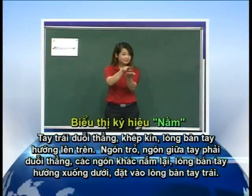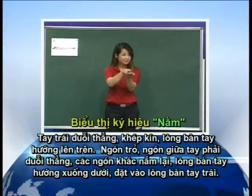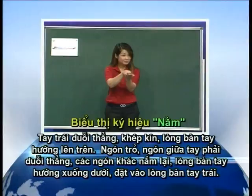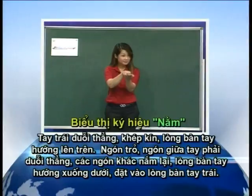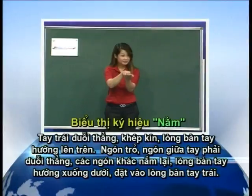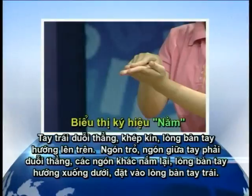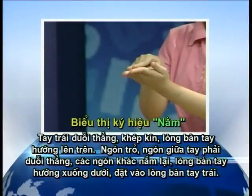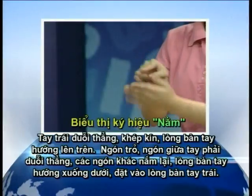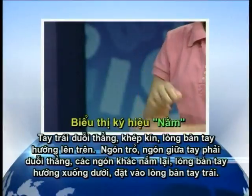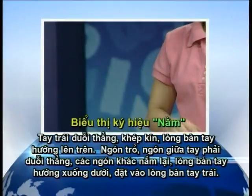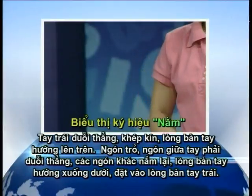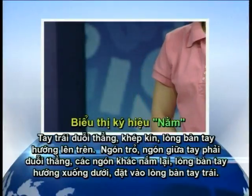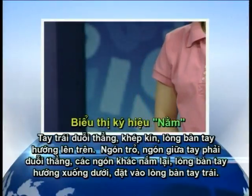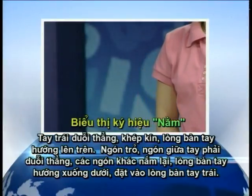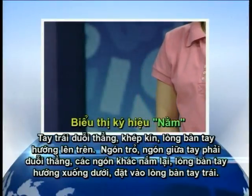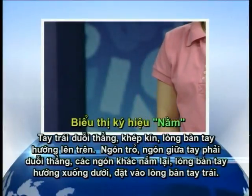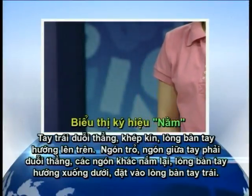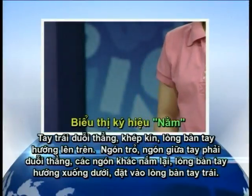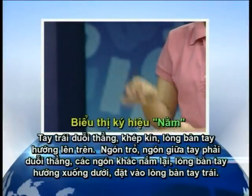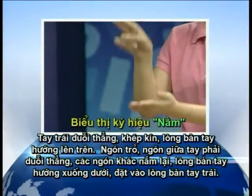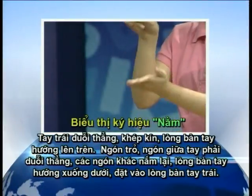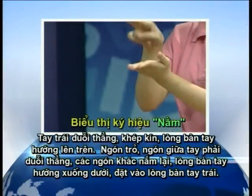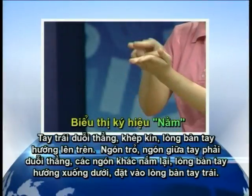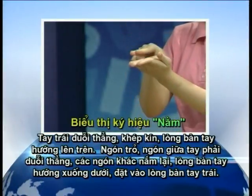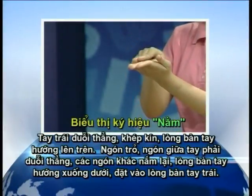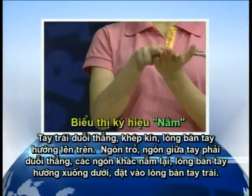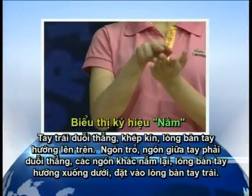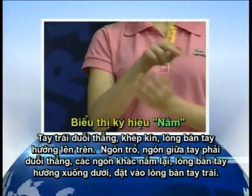nắm lại Lòng bàn tay hướng xuống dưới Đặt vào lòng bàn tay trái